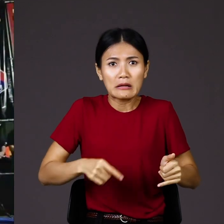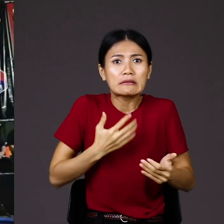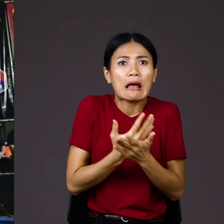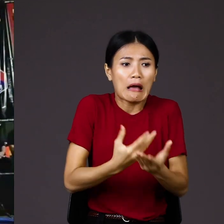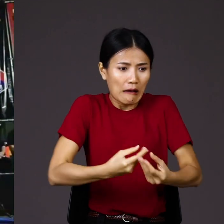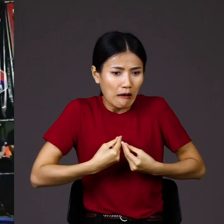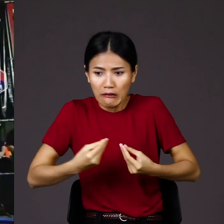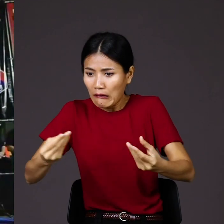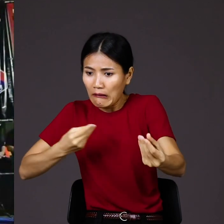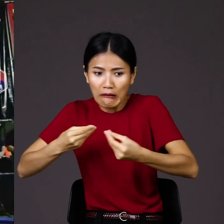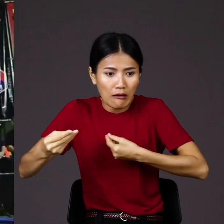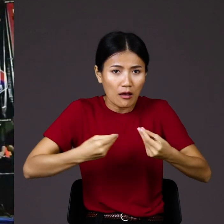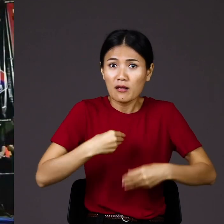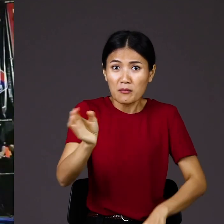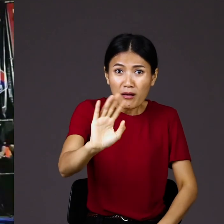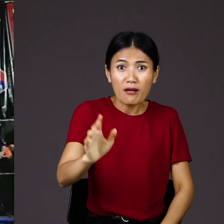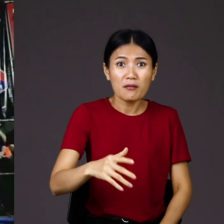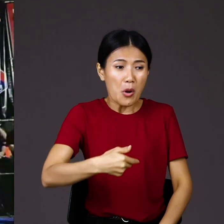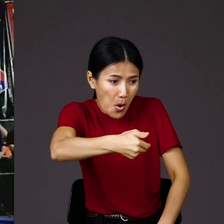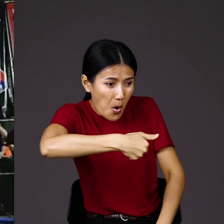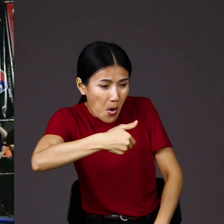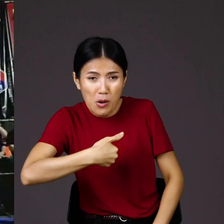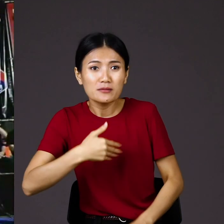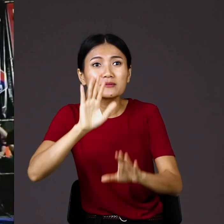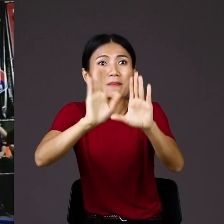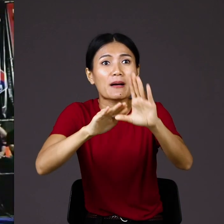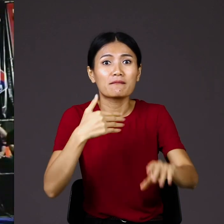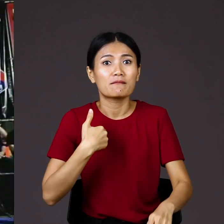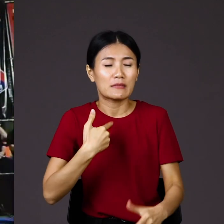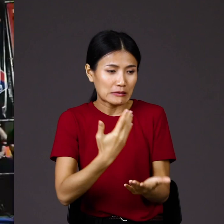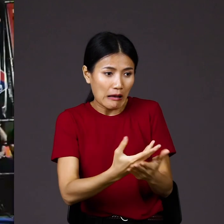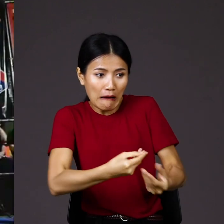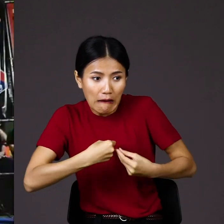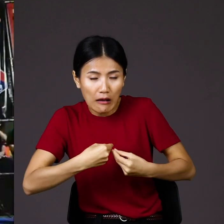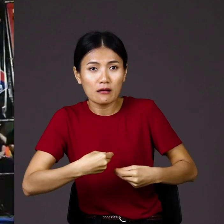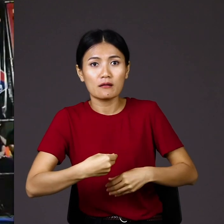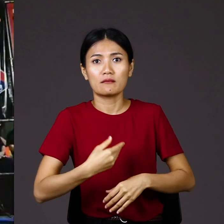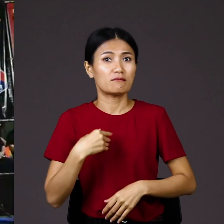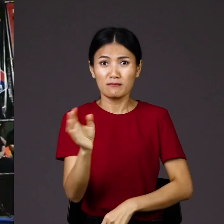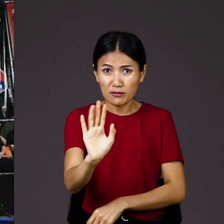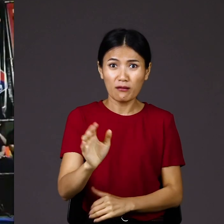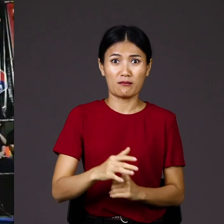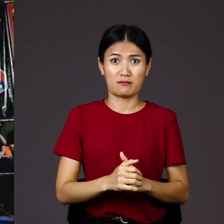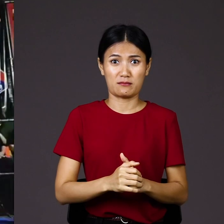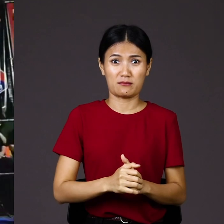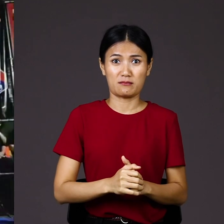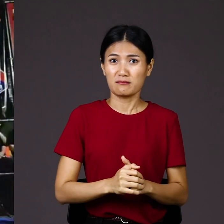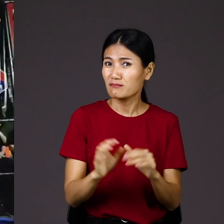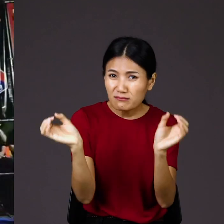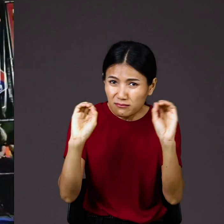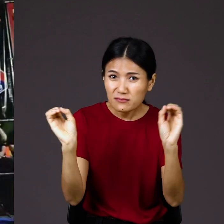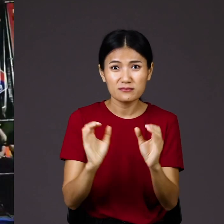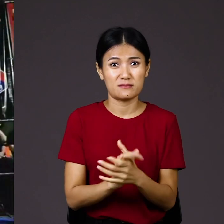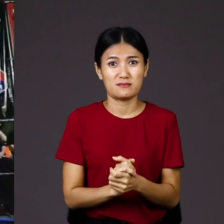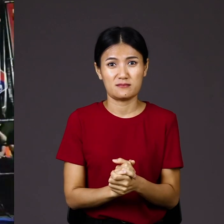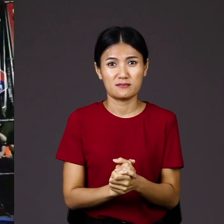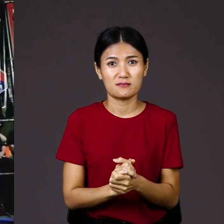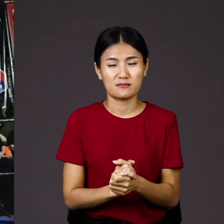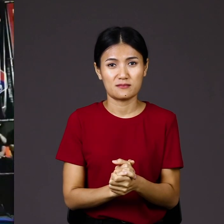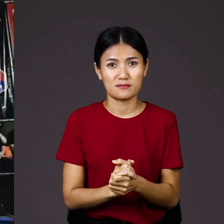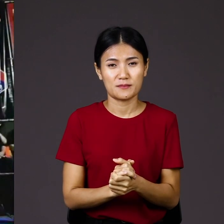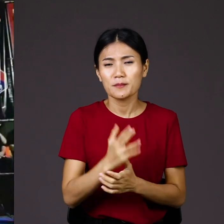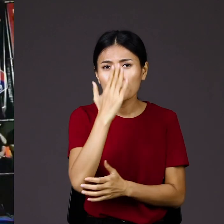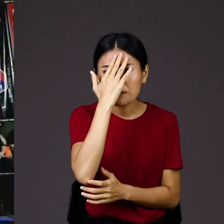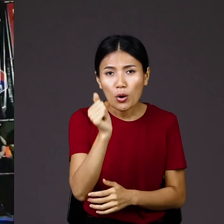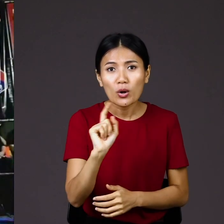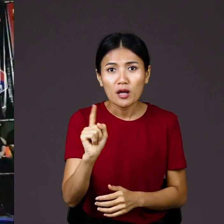มากราบการผมไม่เคยต้องเอาเงินเอาทองมาให้ผมเพื่อจะขอลงสมัครไม่เคยที่จะต้องมารับใช้อะ